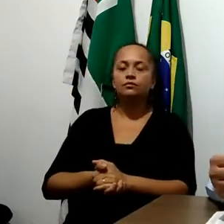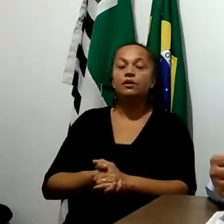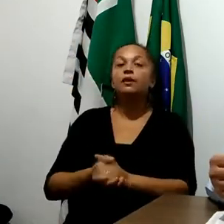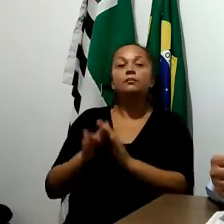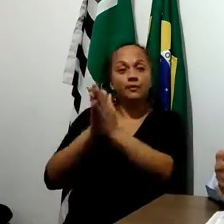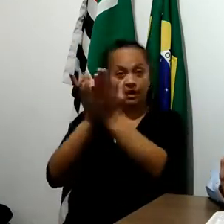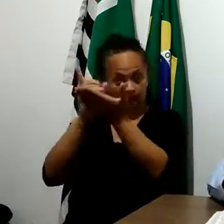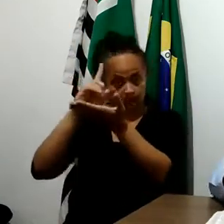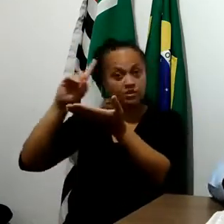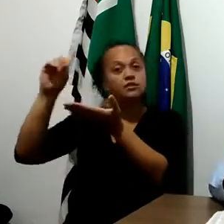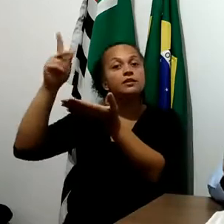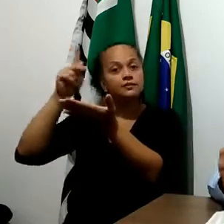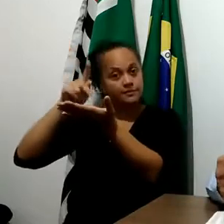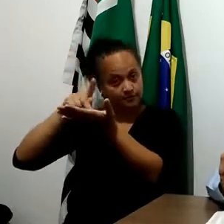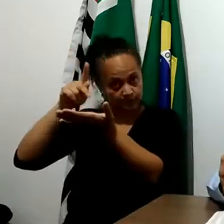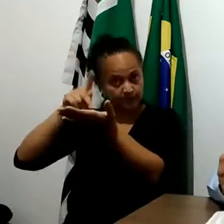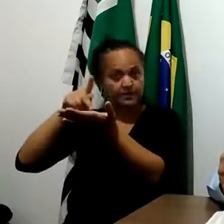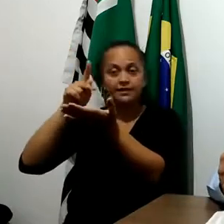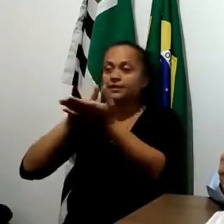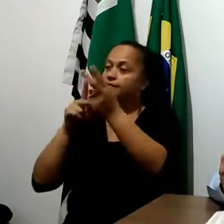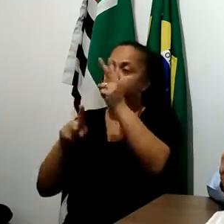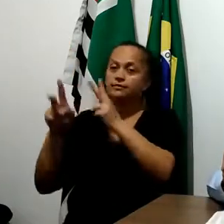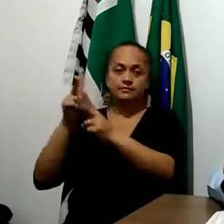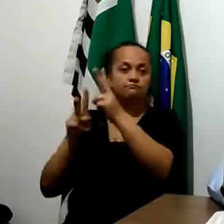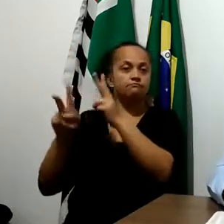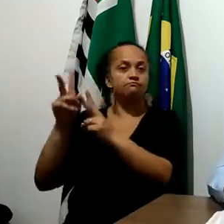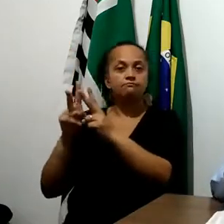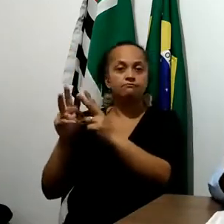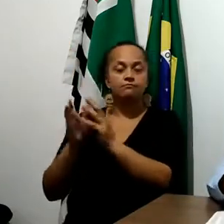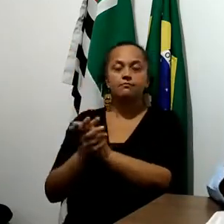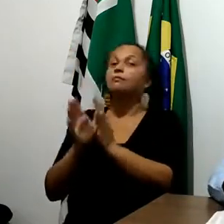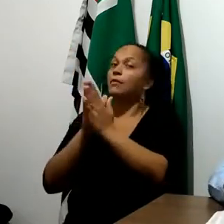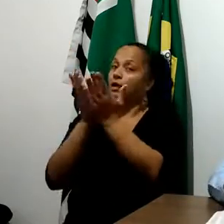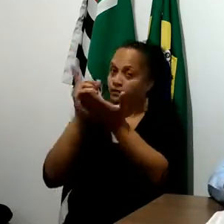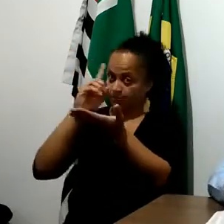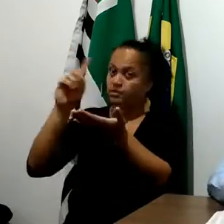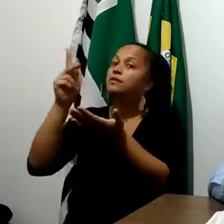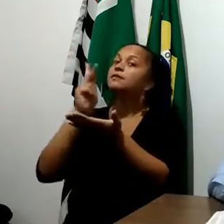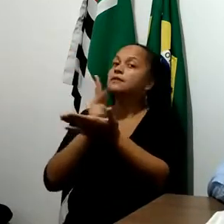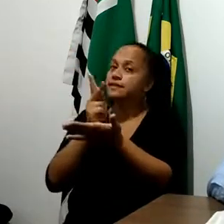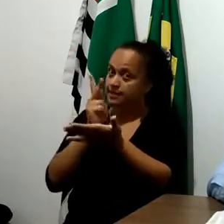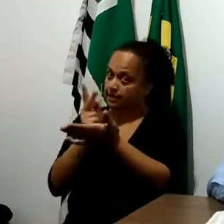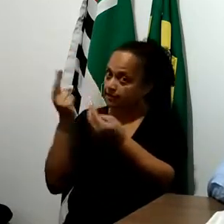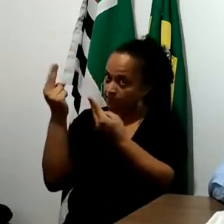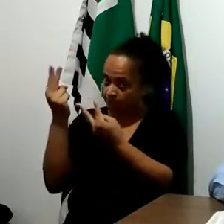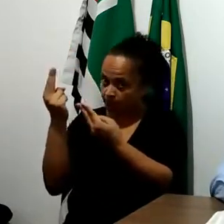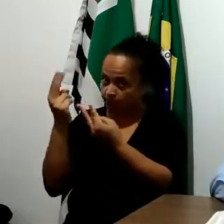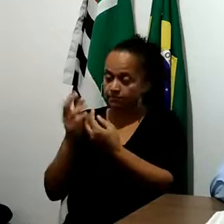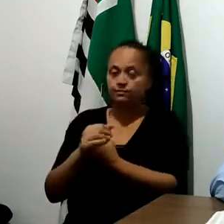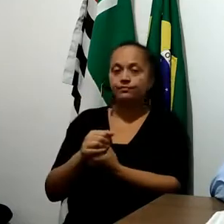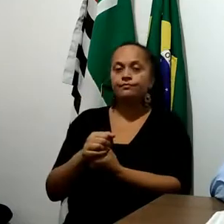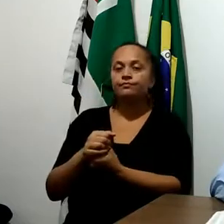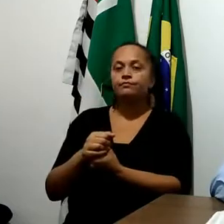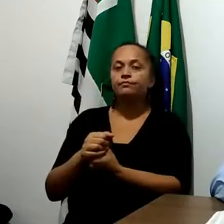mudanças. Ela está sempre firmada. Está sempre firmada a palavra de Deus. Por isso